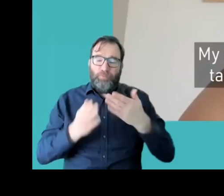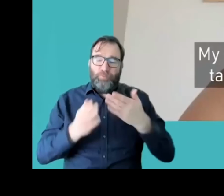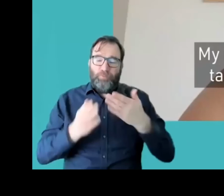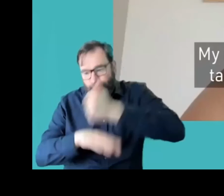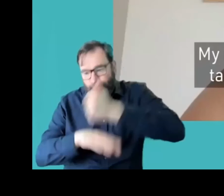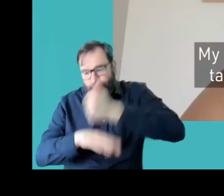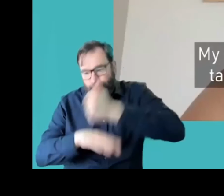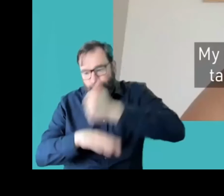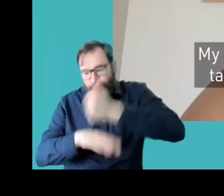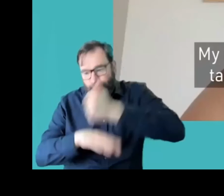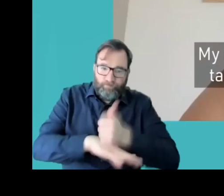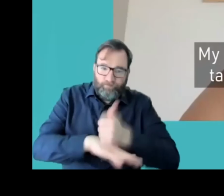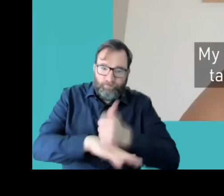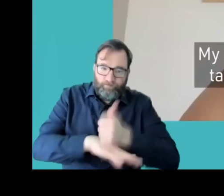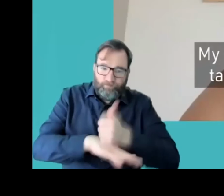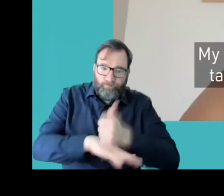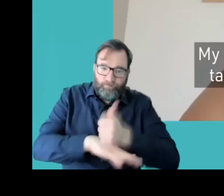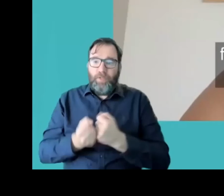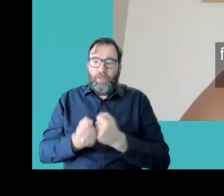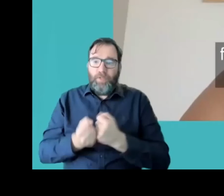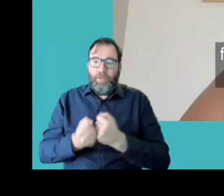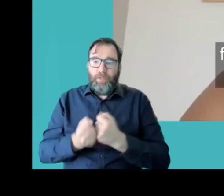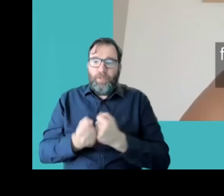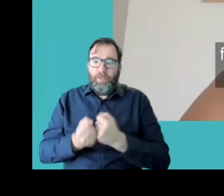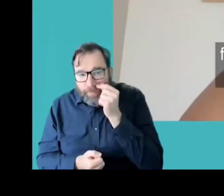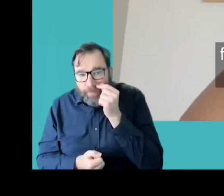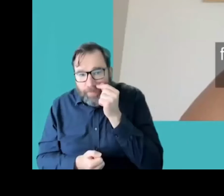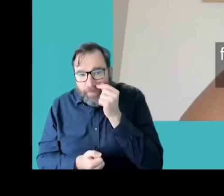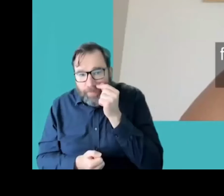không lỡ những